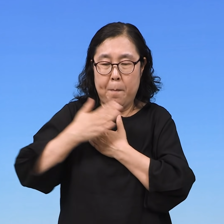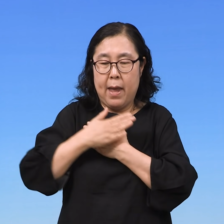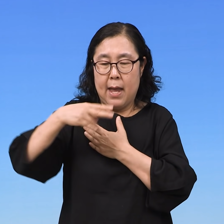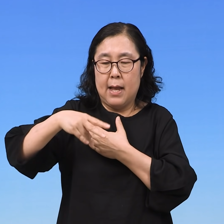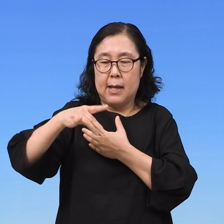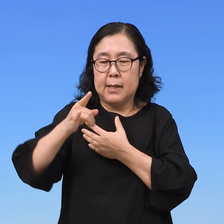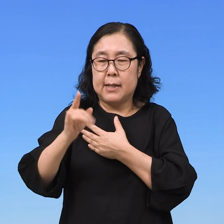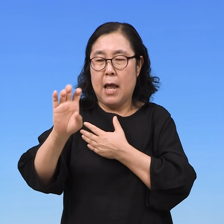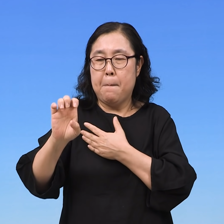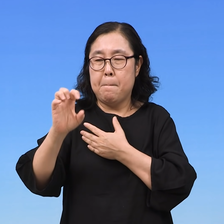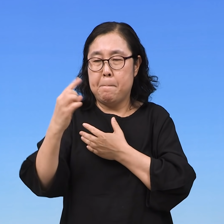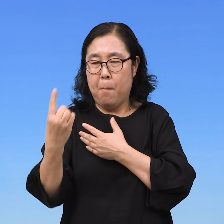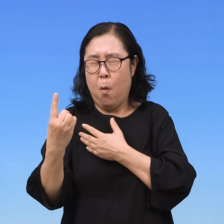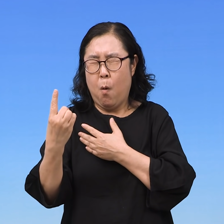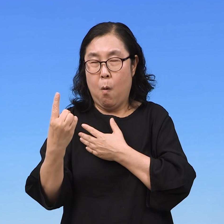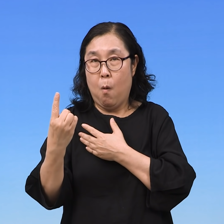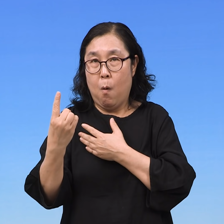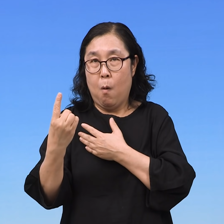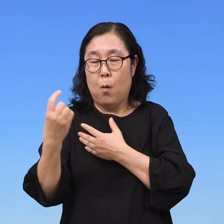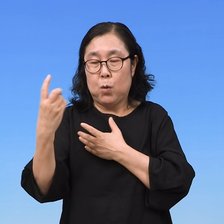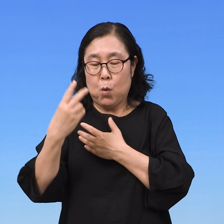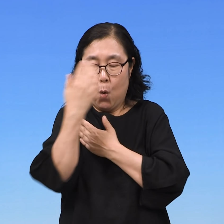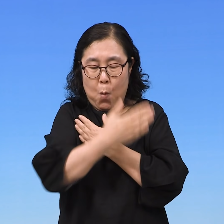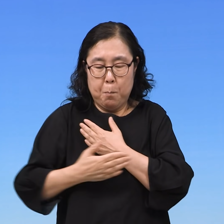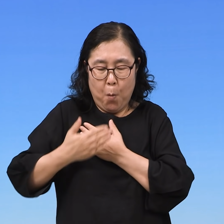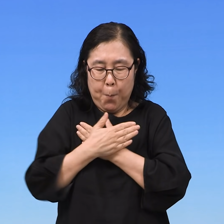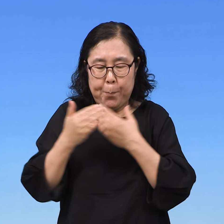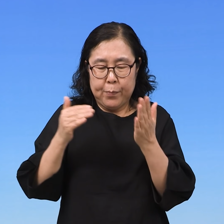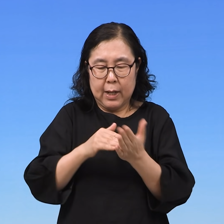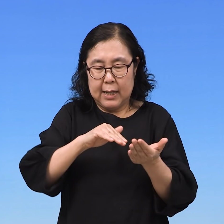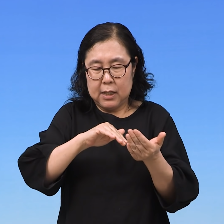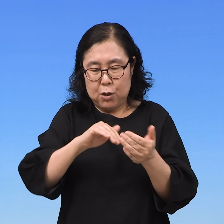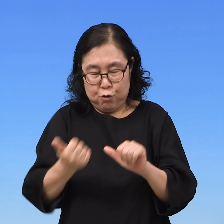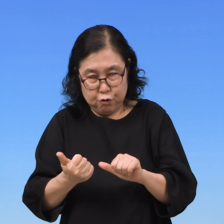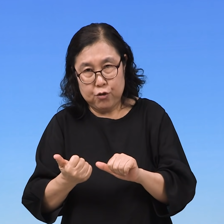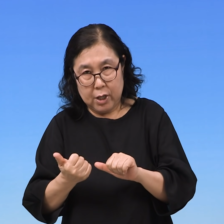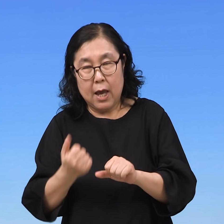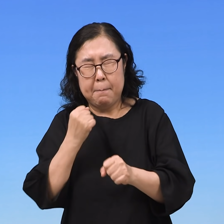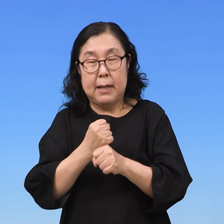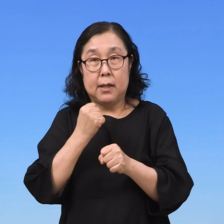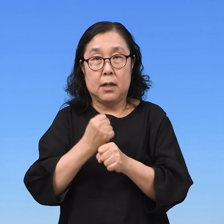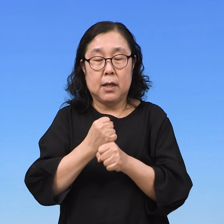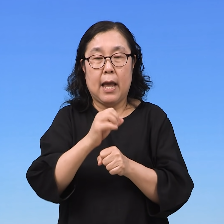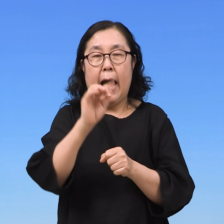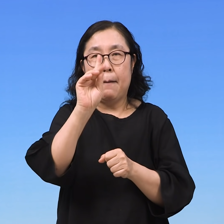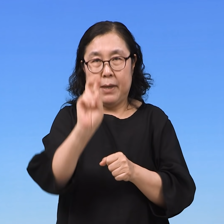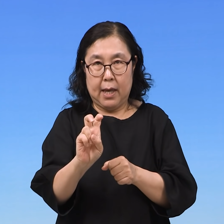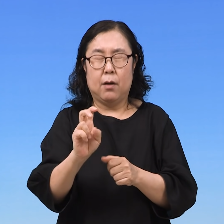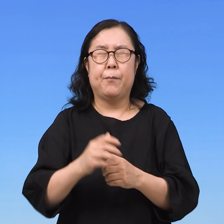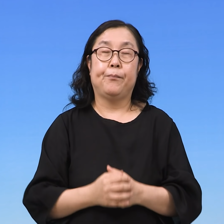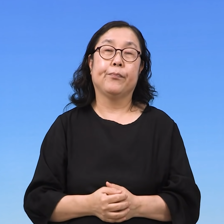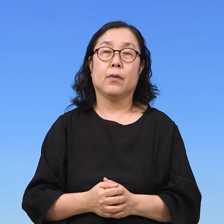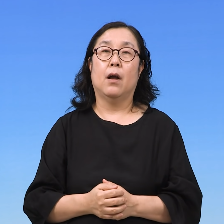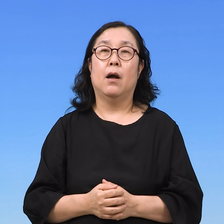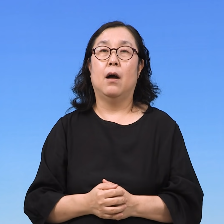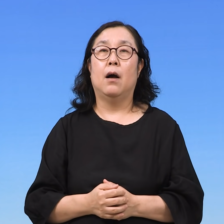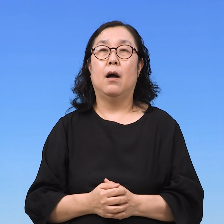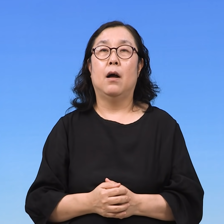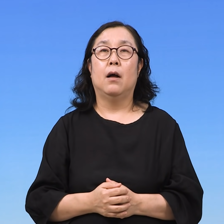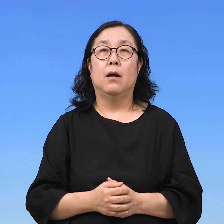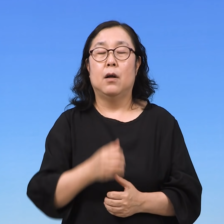놈. 그래서 결국은 그 숙주인 몸을 죽여서 자기도 죽는 게, 그게 또 암의 어리석음 아닙니까?